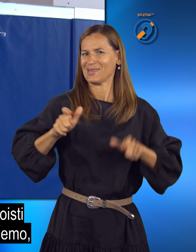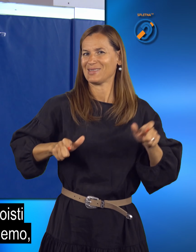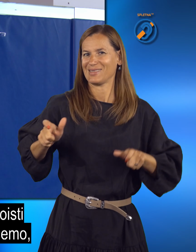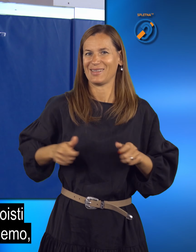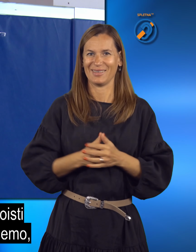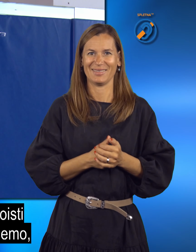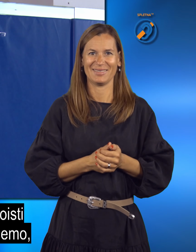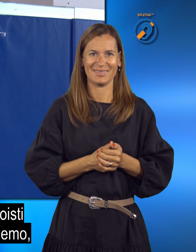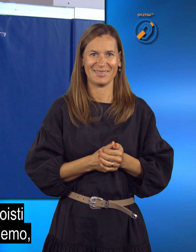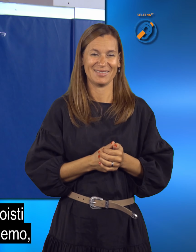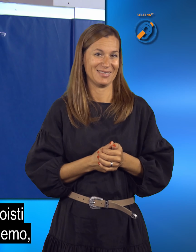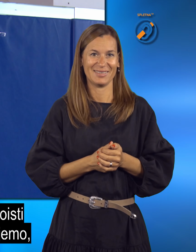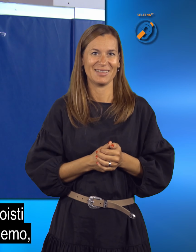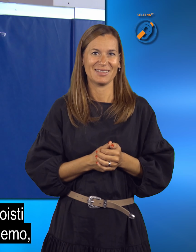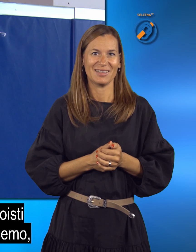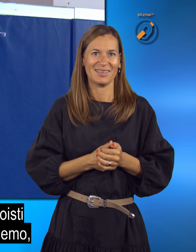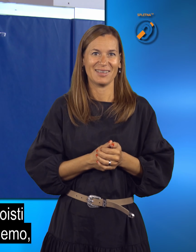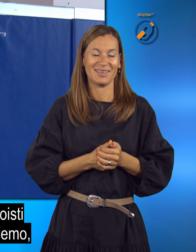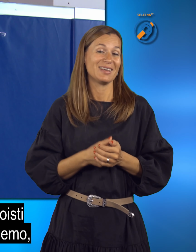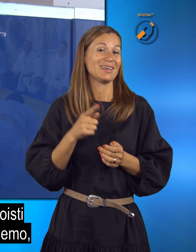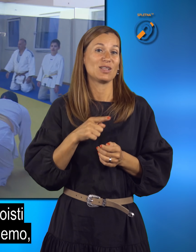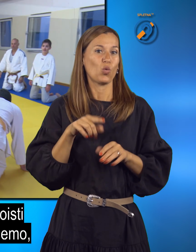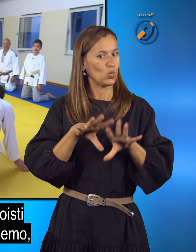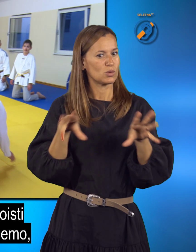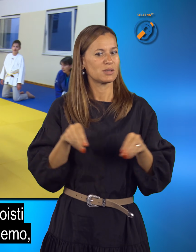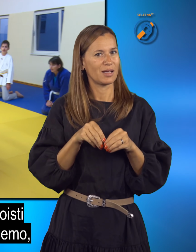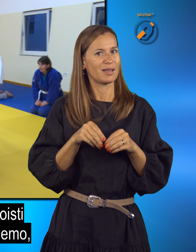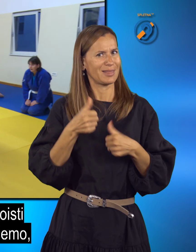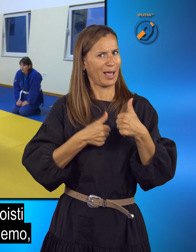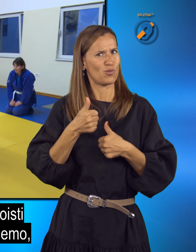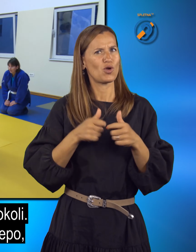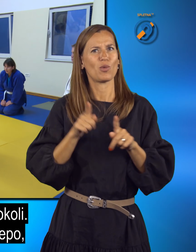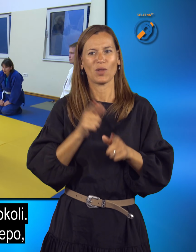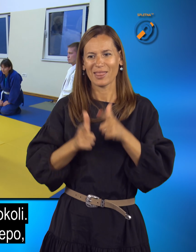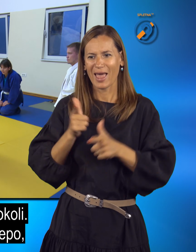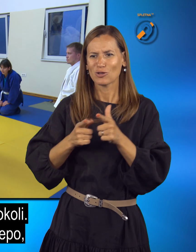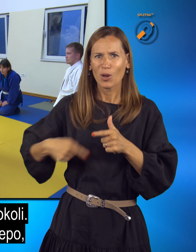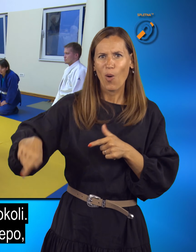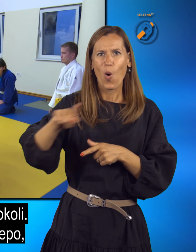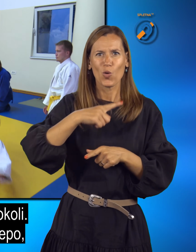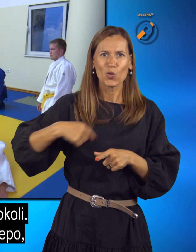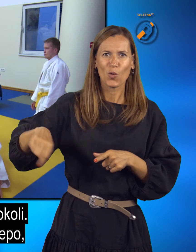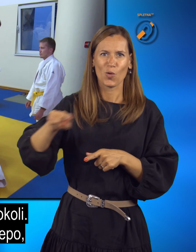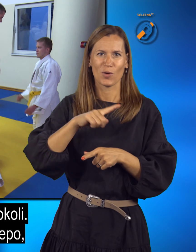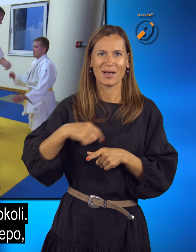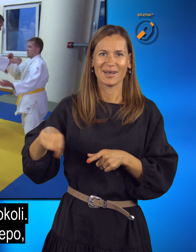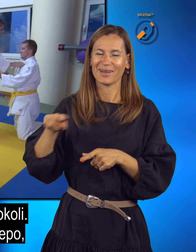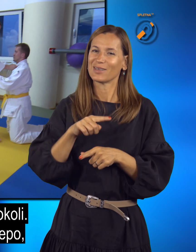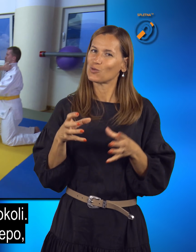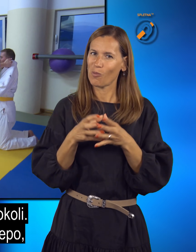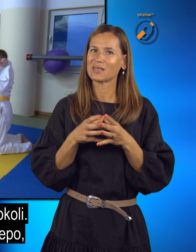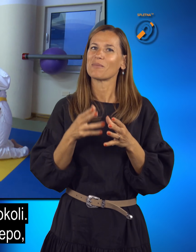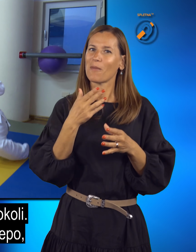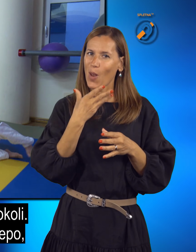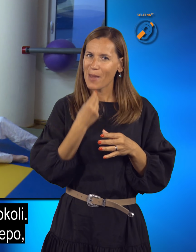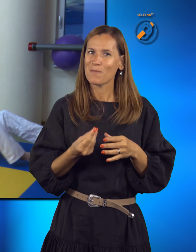judoisti. In vsi tekmujemo, da tečemo okoli. In tako, da se